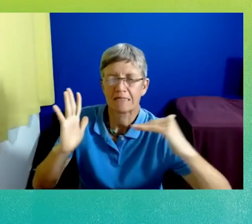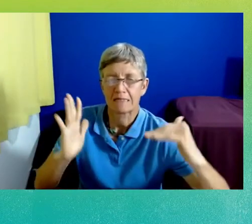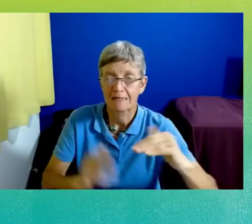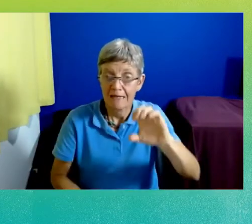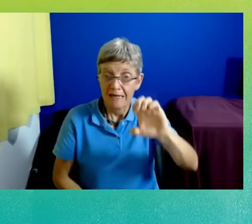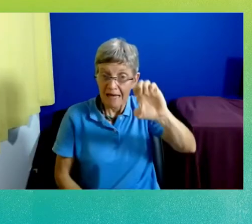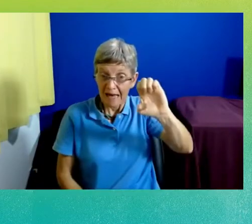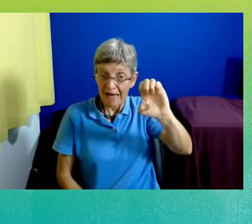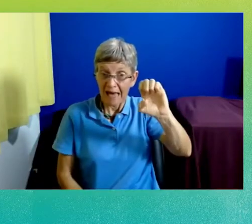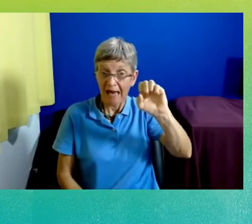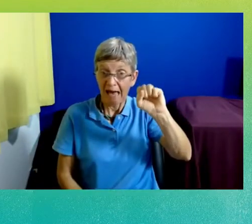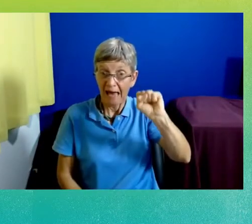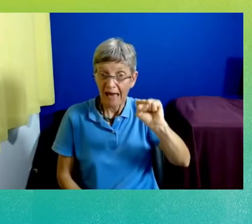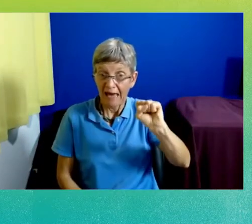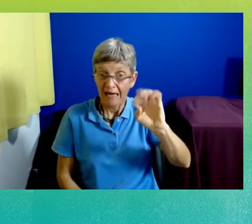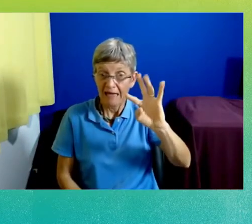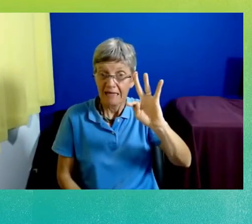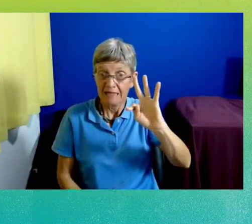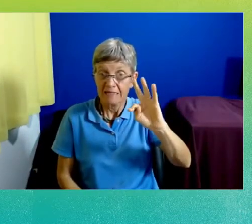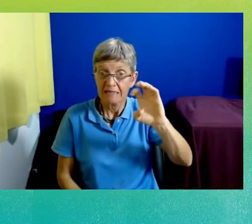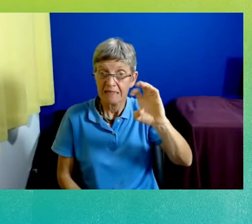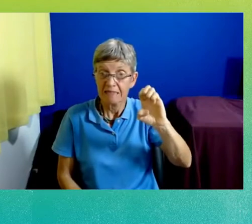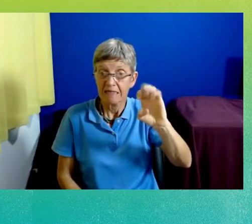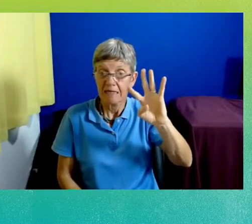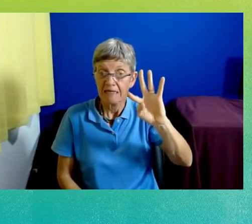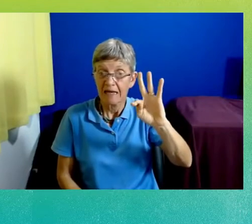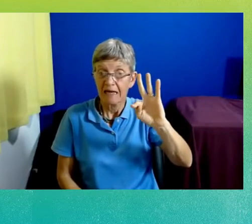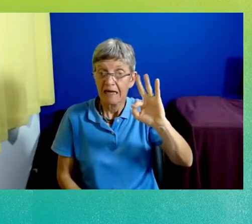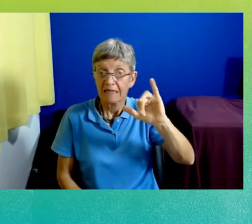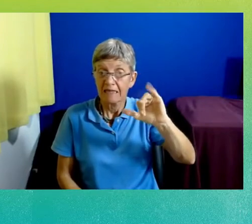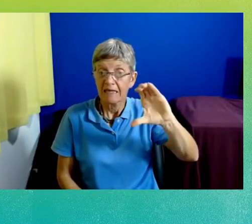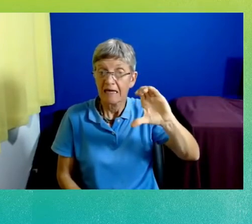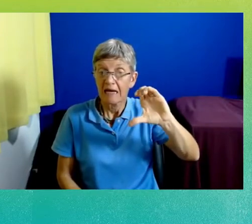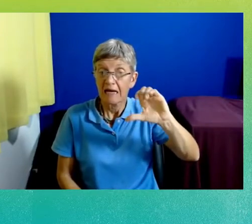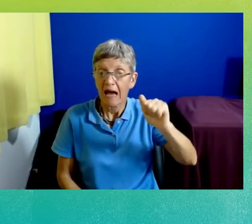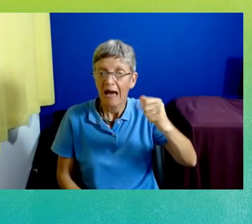parte visual, com a estética.